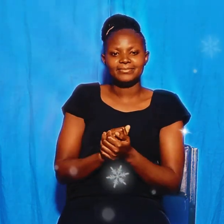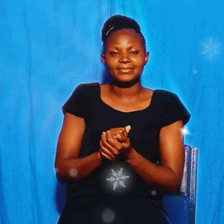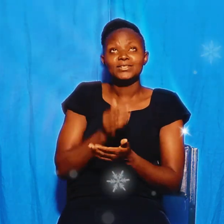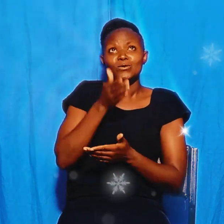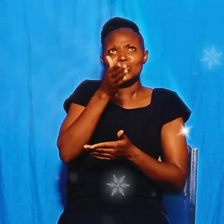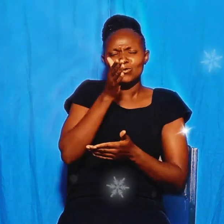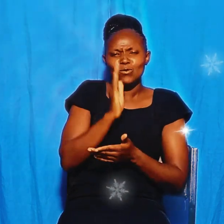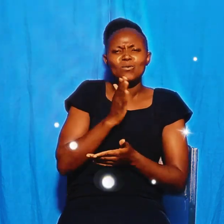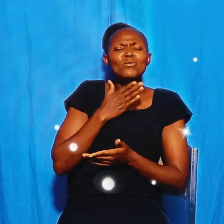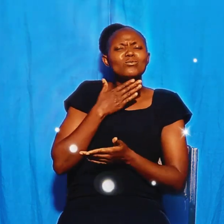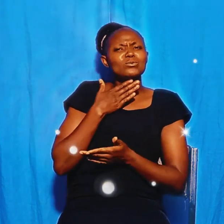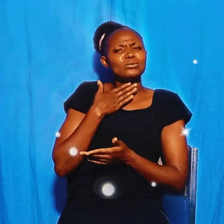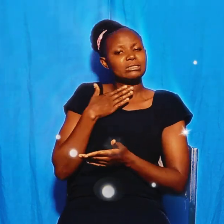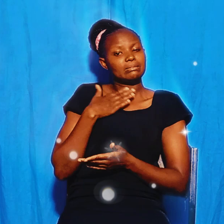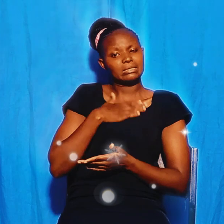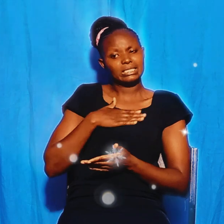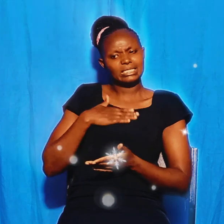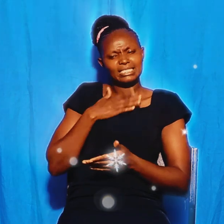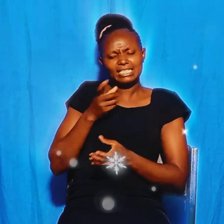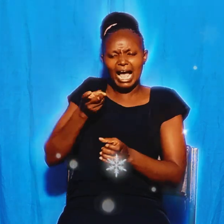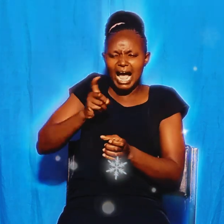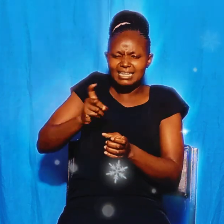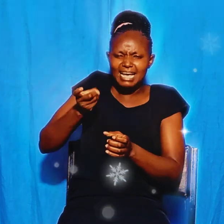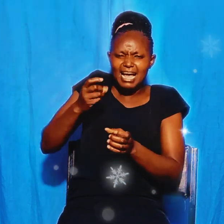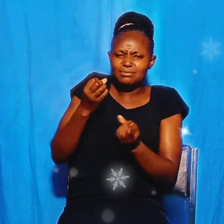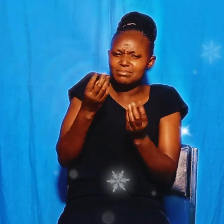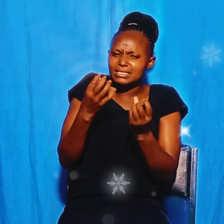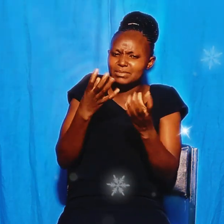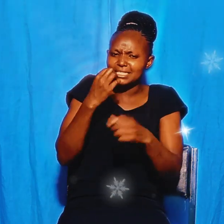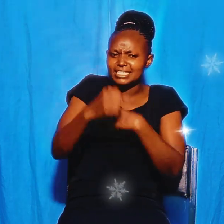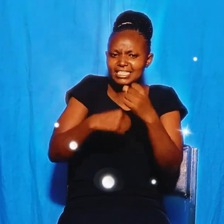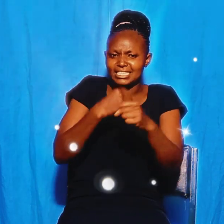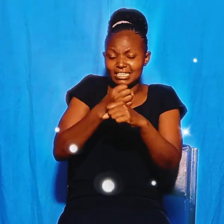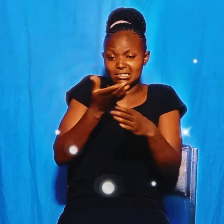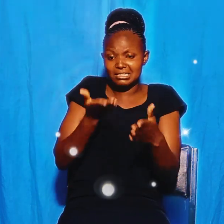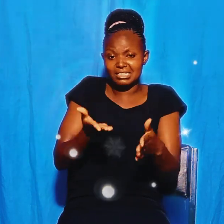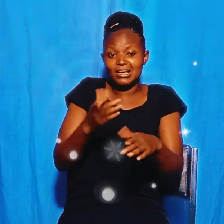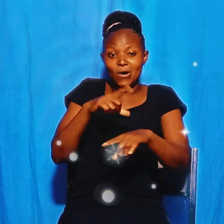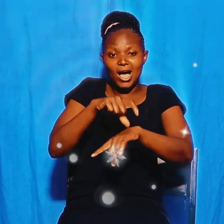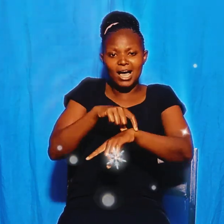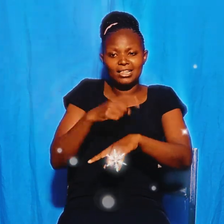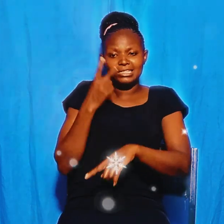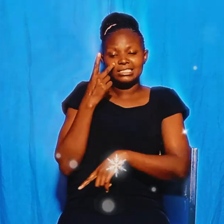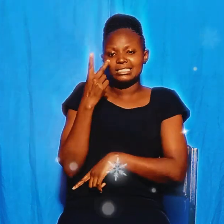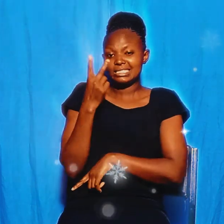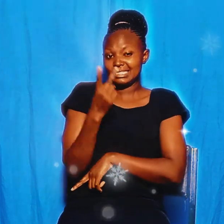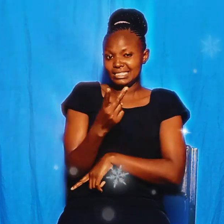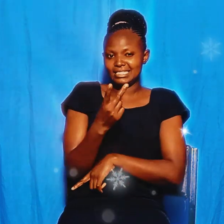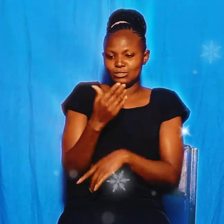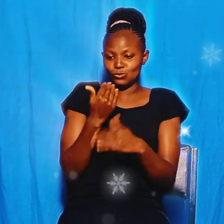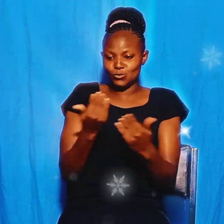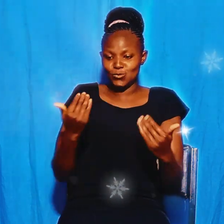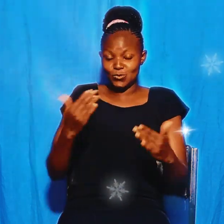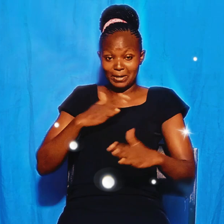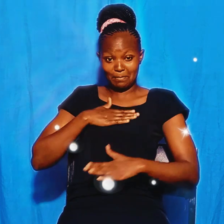amathime na miaka minge tuniani. Mwone yesu kuhuwe mwo na